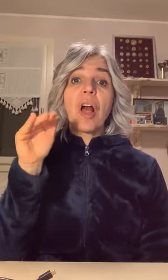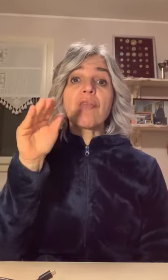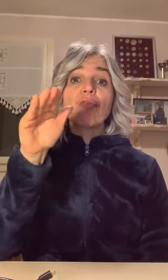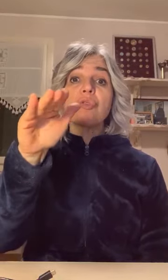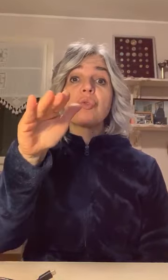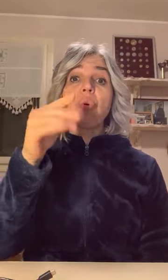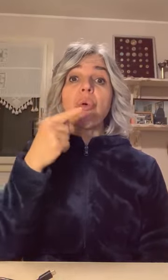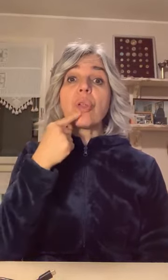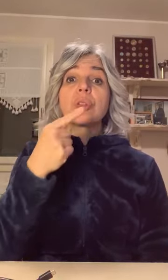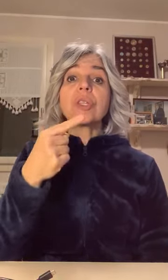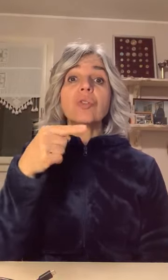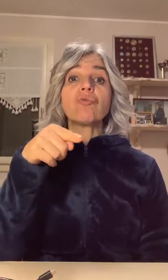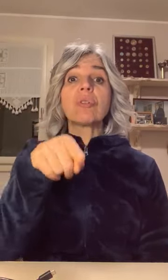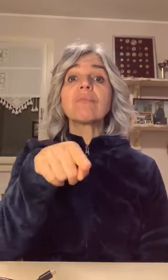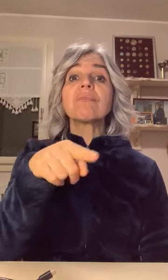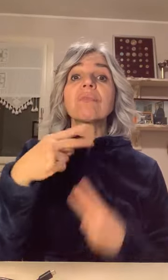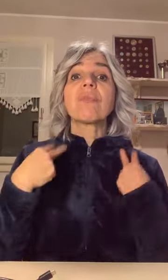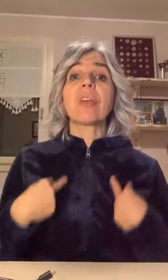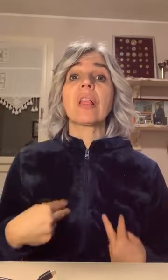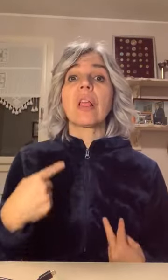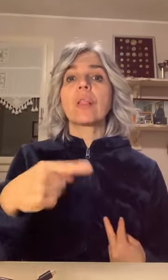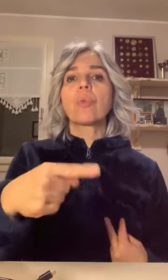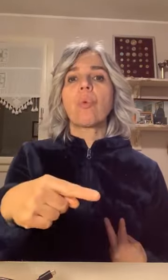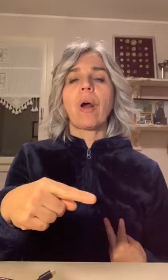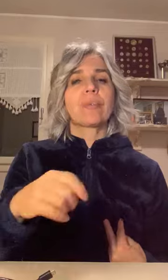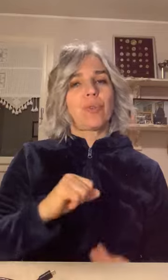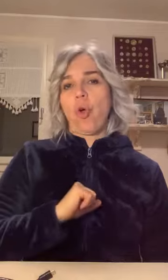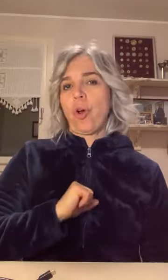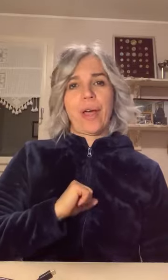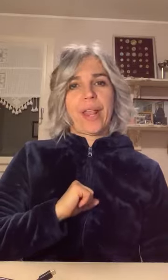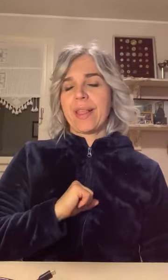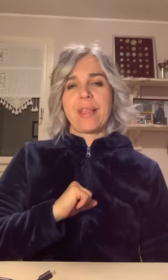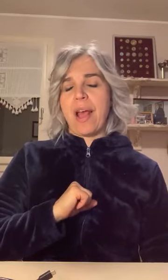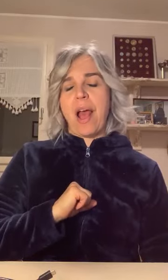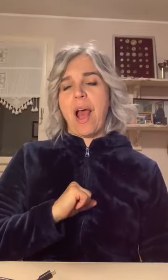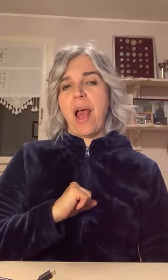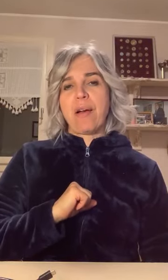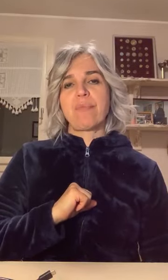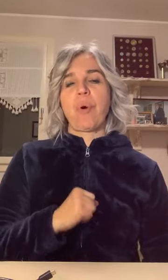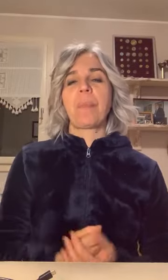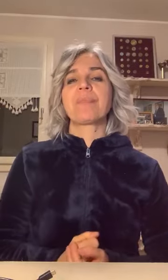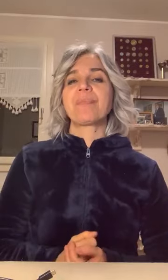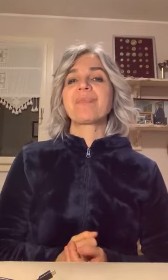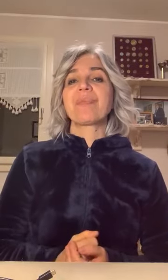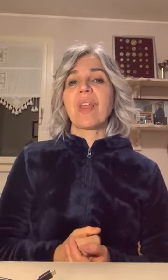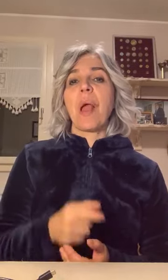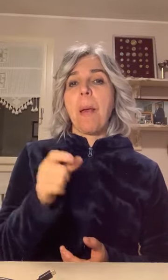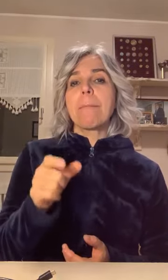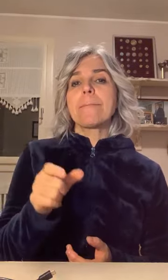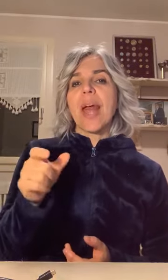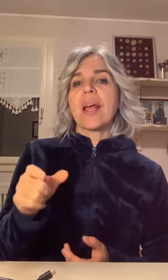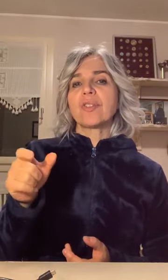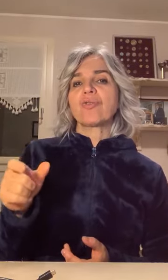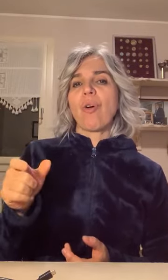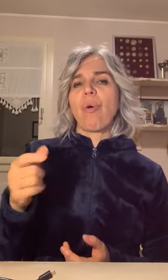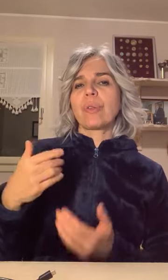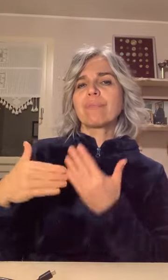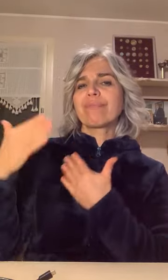coloro che fanno gli oroscopi hanno programmato, avevano già programmato quello che sarebbe avvenuto, avrebbero profetizzato quello che sarebbe avvenuto.